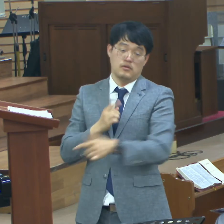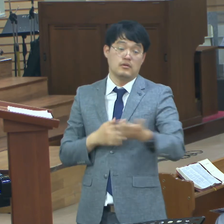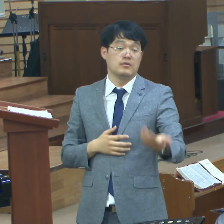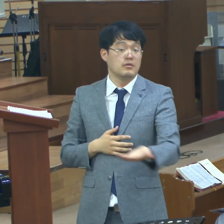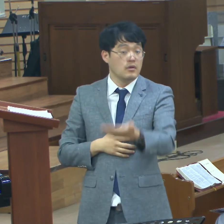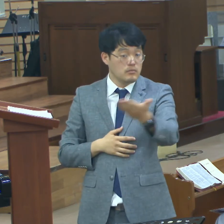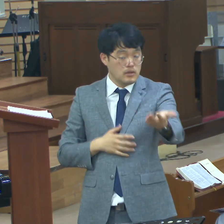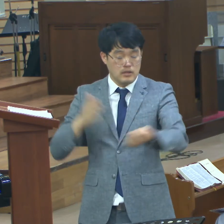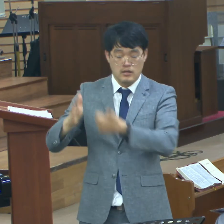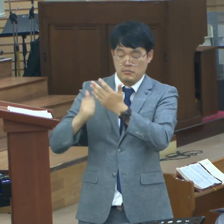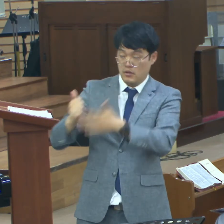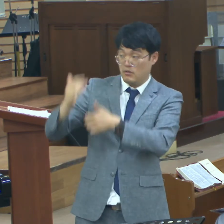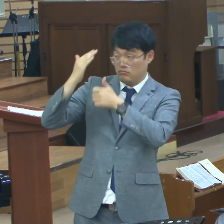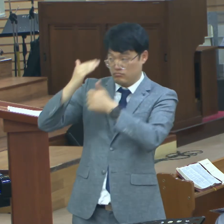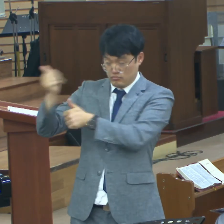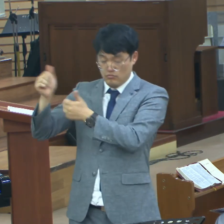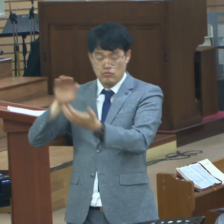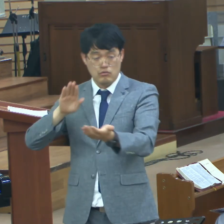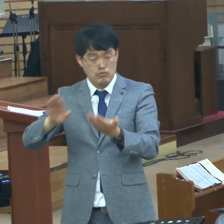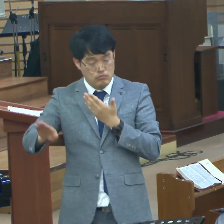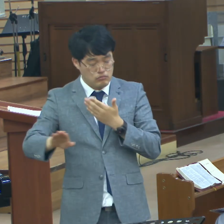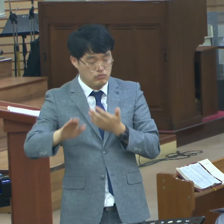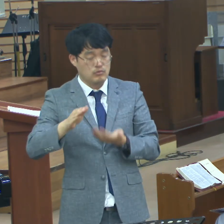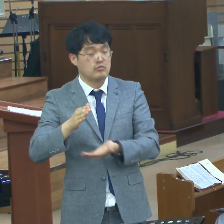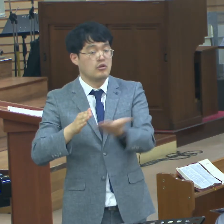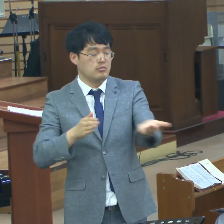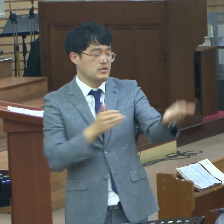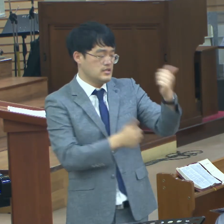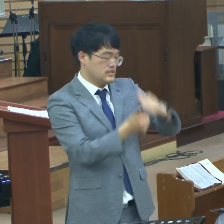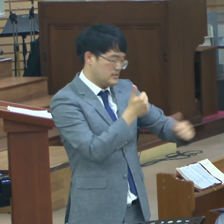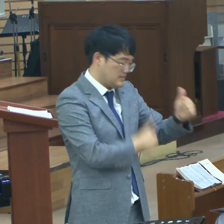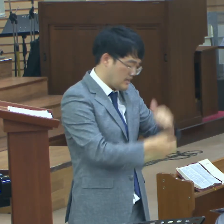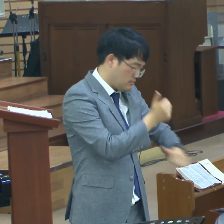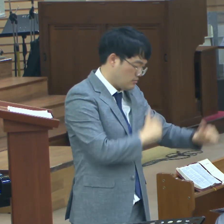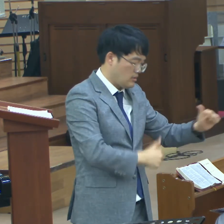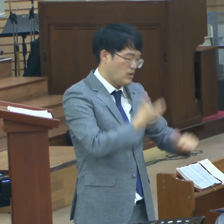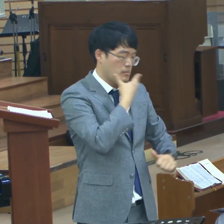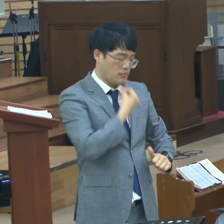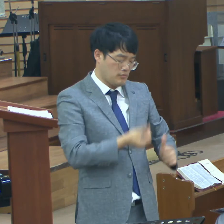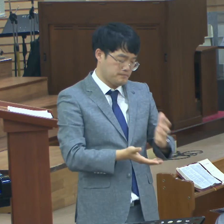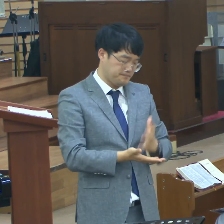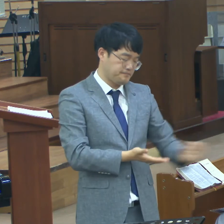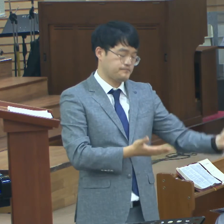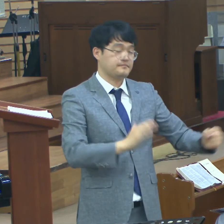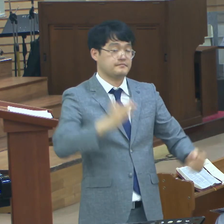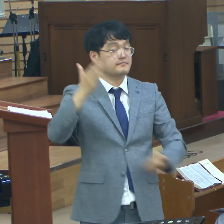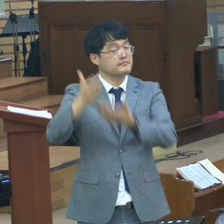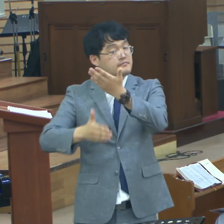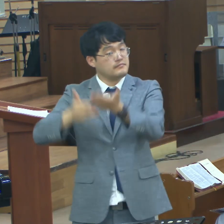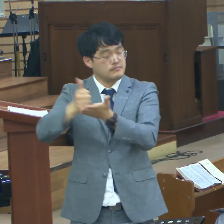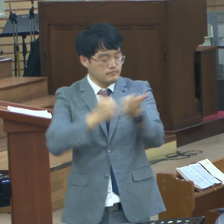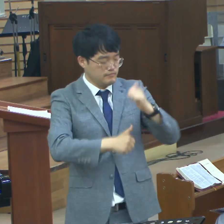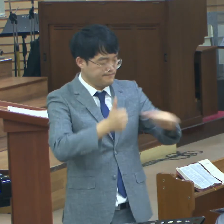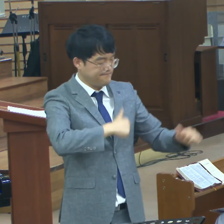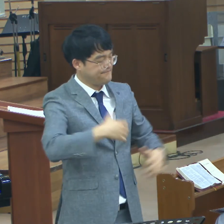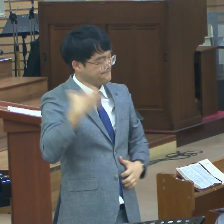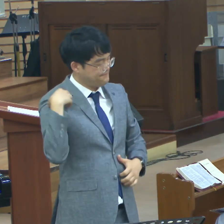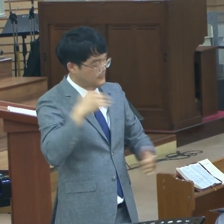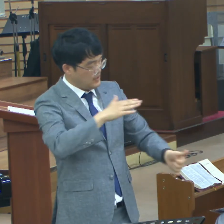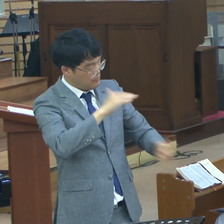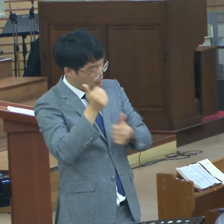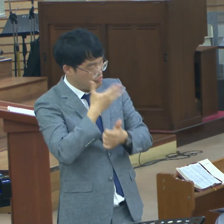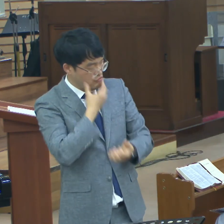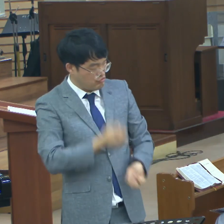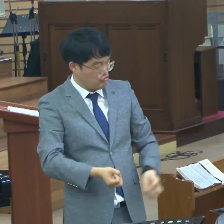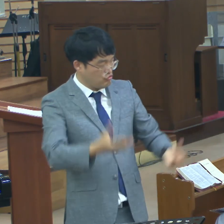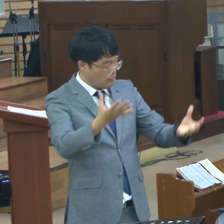받아요. 자손 만만 천대 만대까지 하나님께서 그 자손을 책임지시고 불러주실 축복이